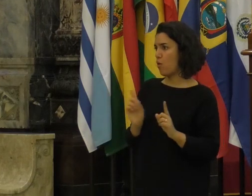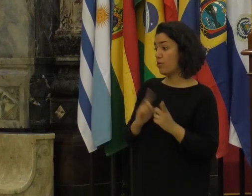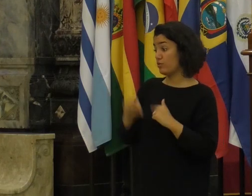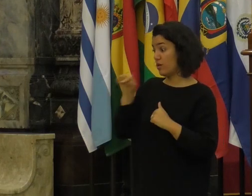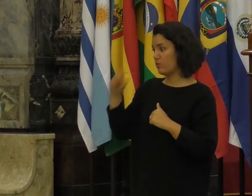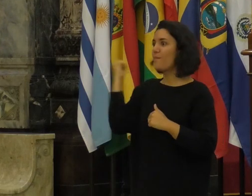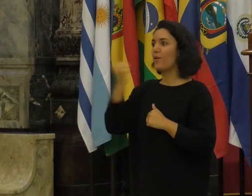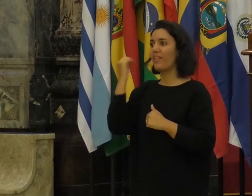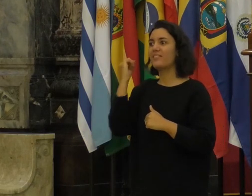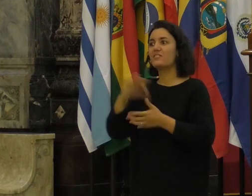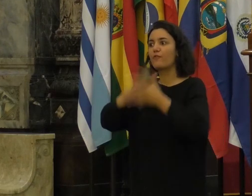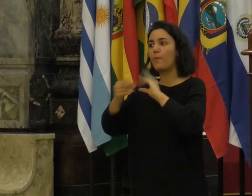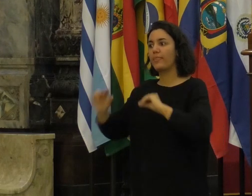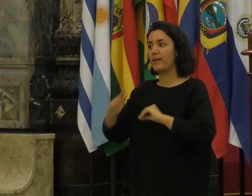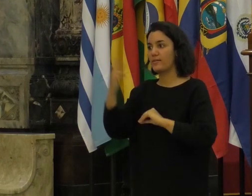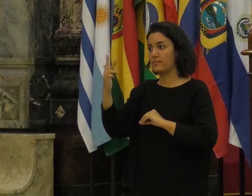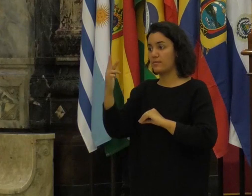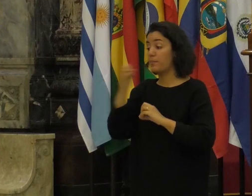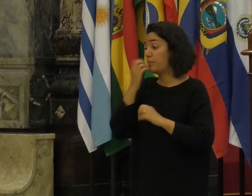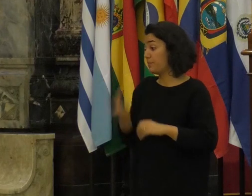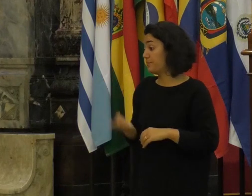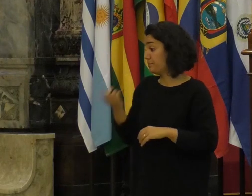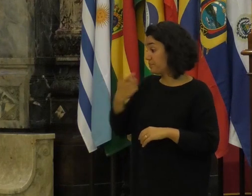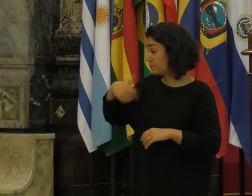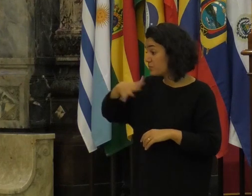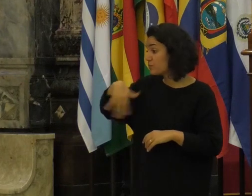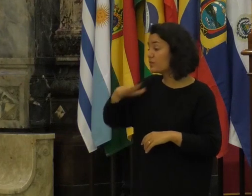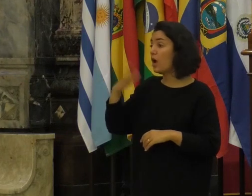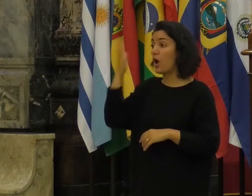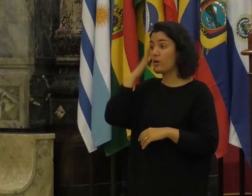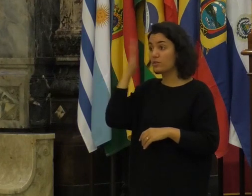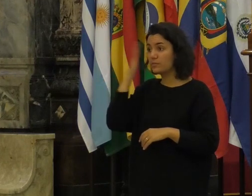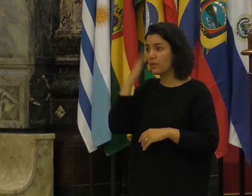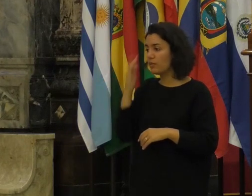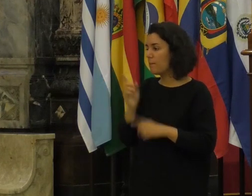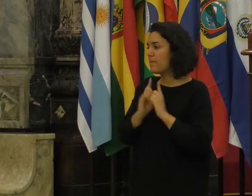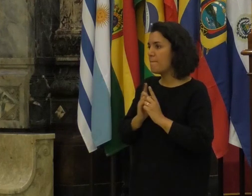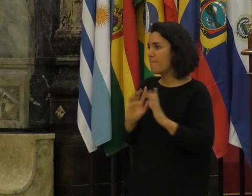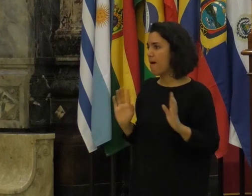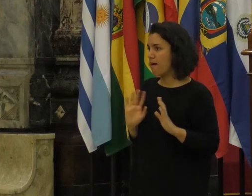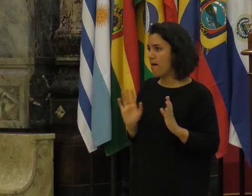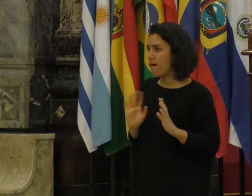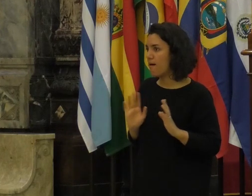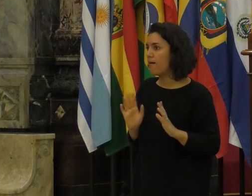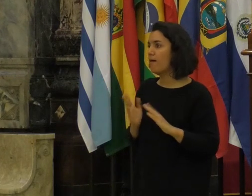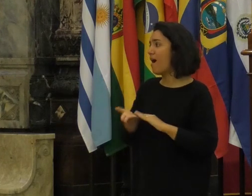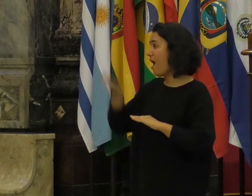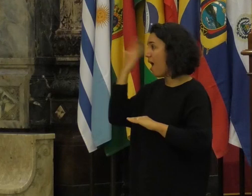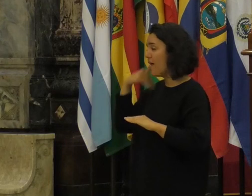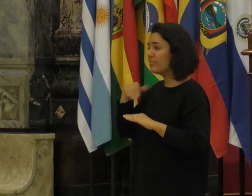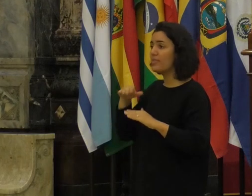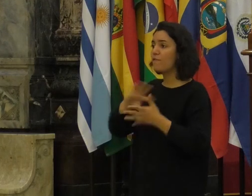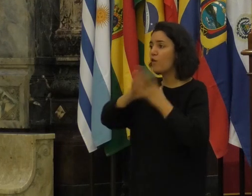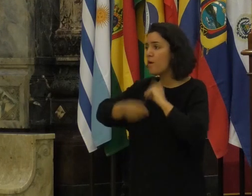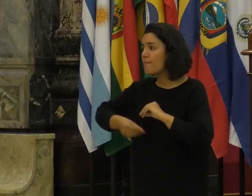3. Porque la sociedad del conocimiento es la misma en la que se han afirmado lógicas